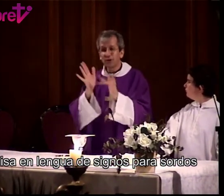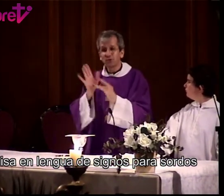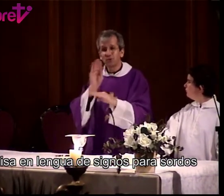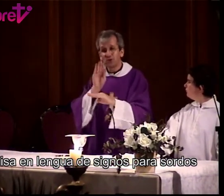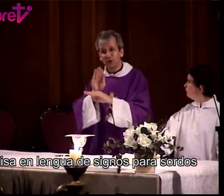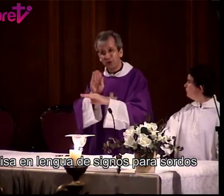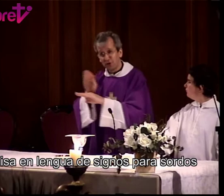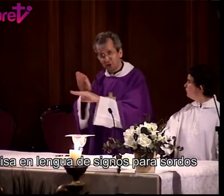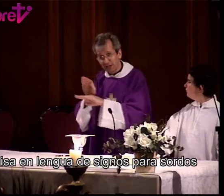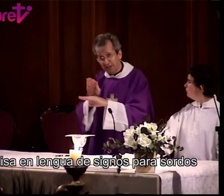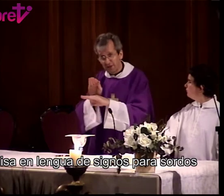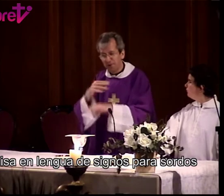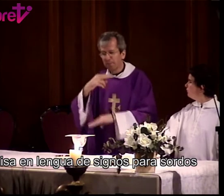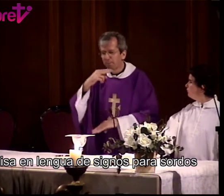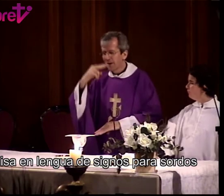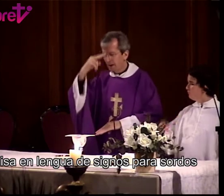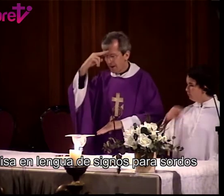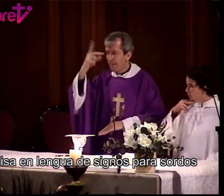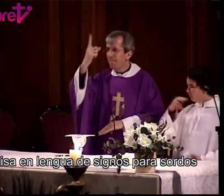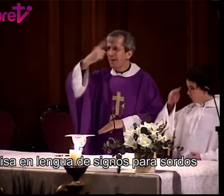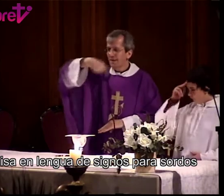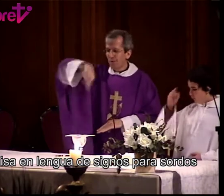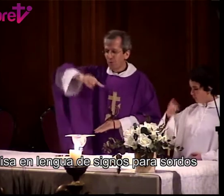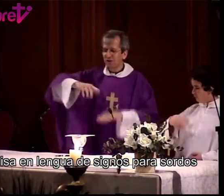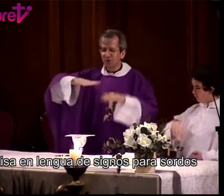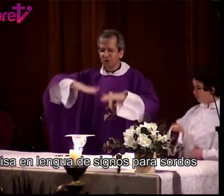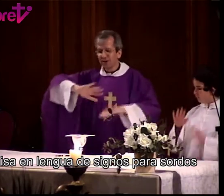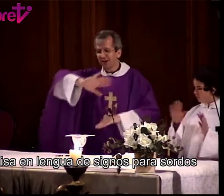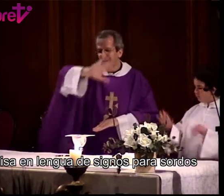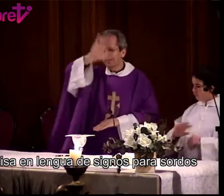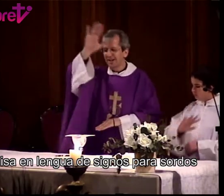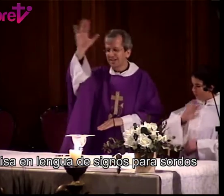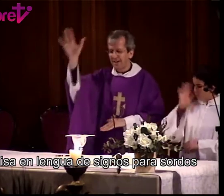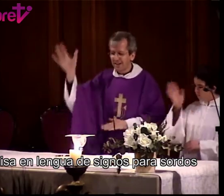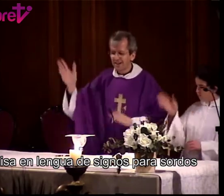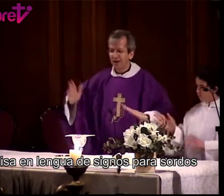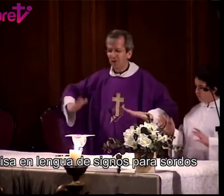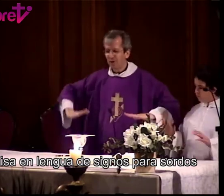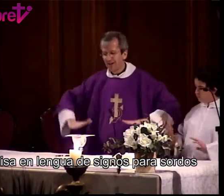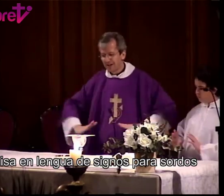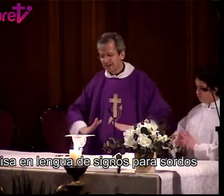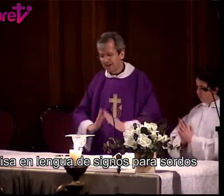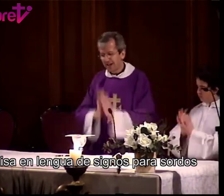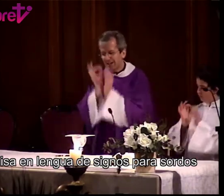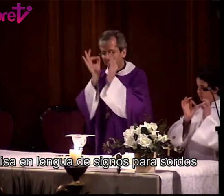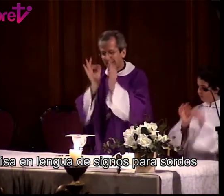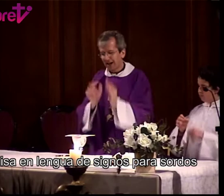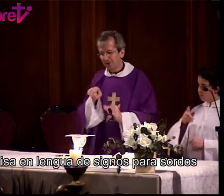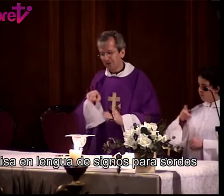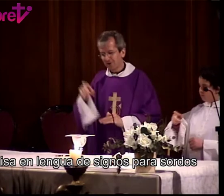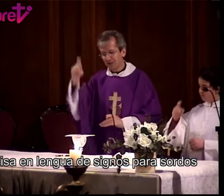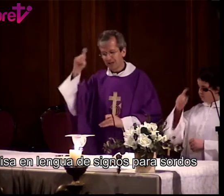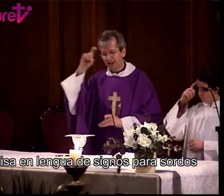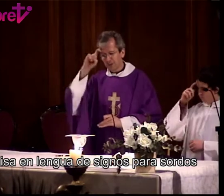Jesús nos enseñó. Padre nuestro que estás en el cielo, santificado sea tu